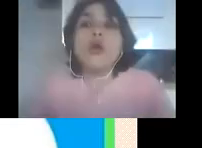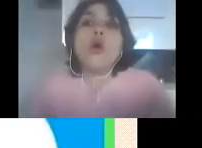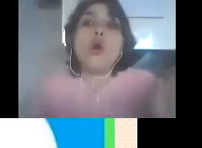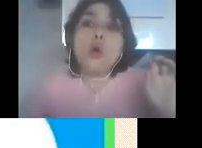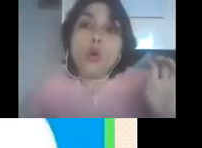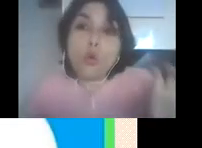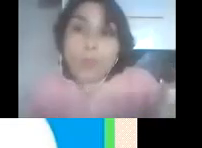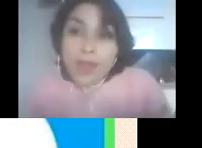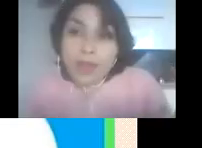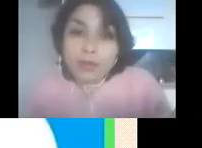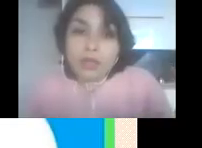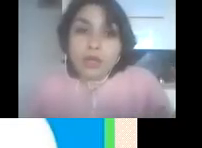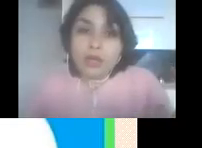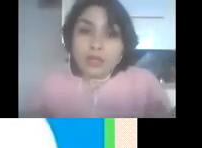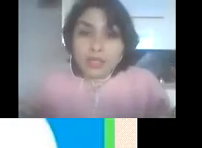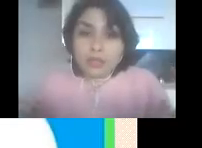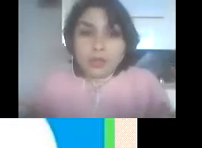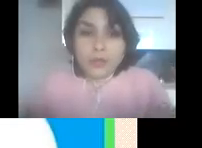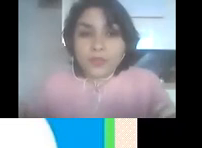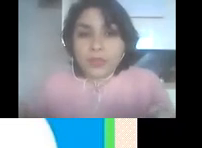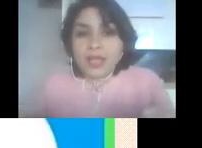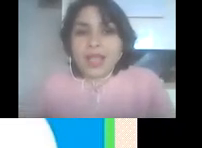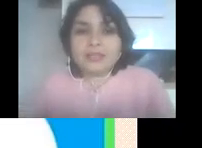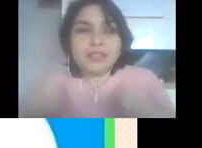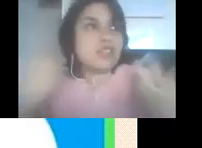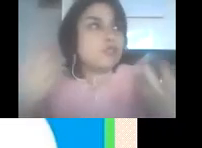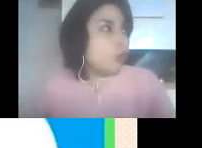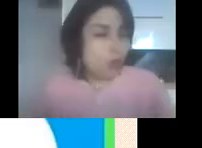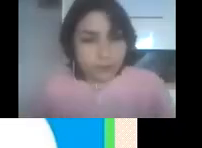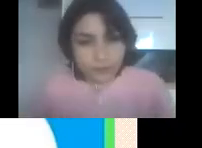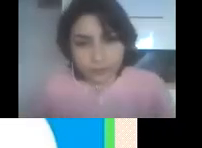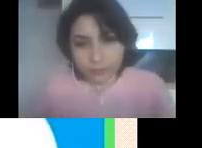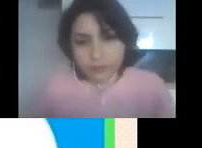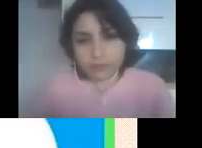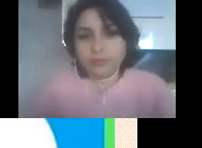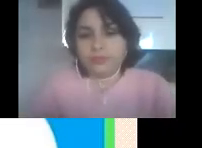lo ocupé, ¿cierto? Se transformó